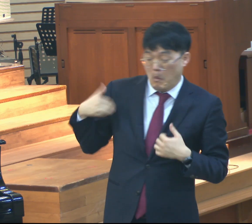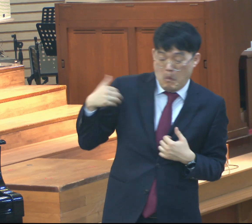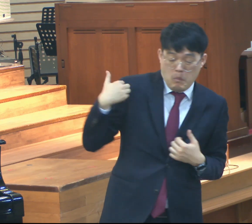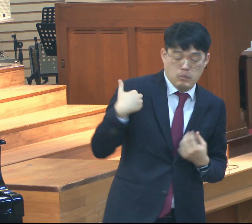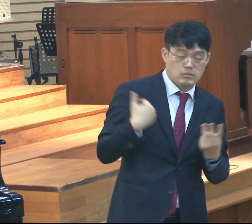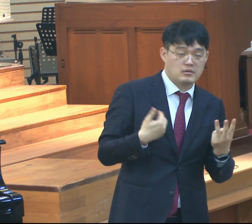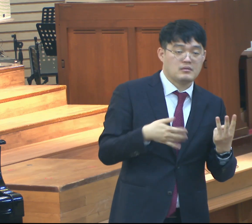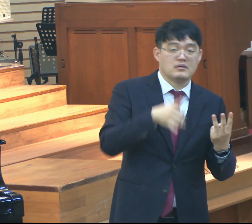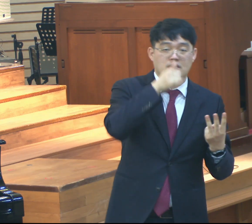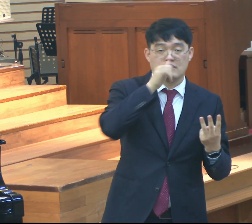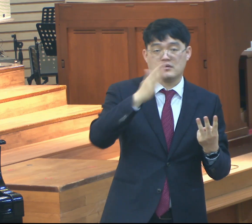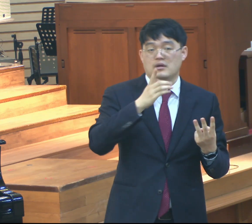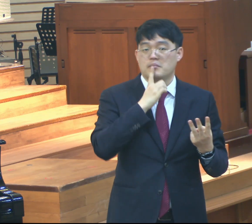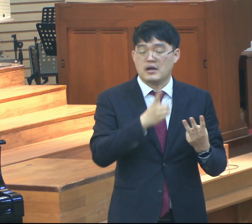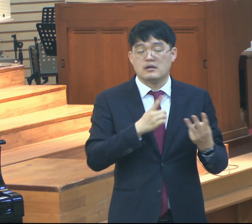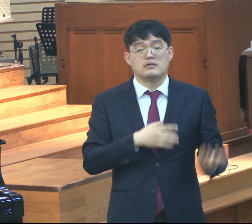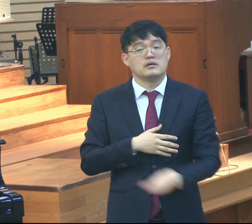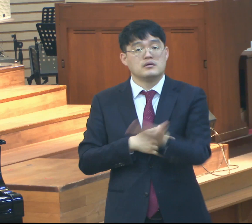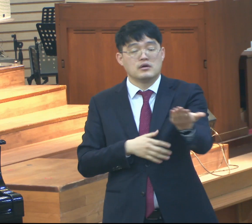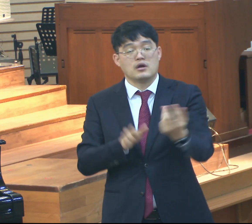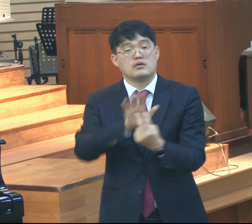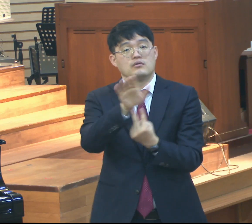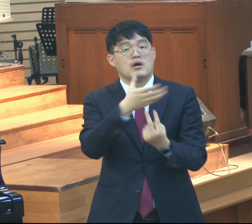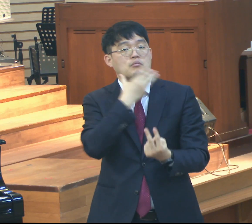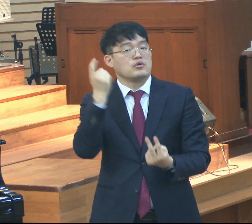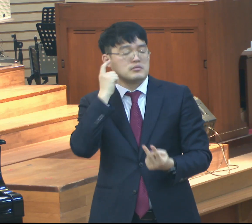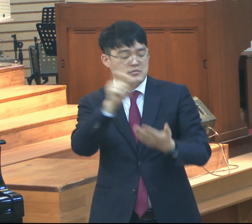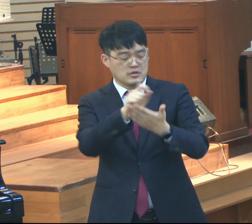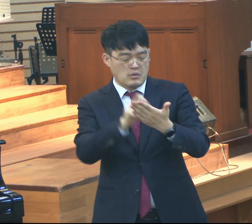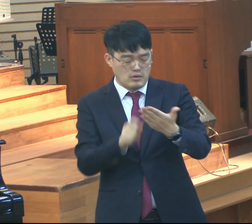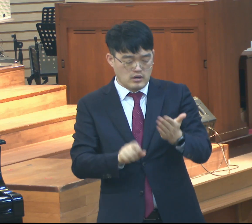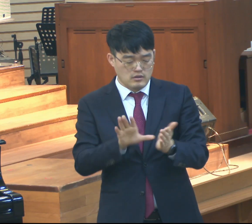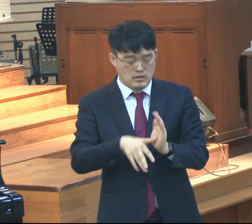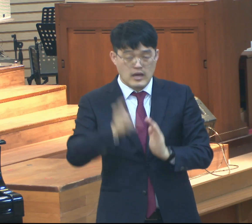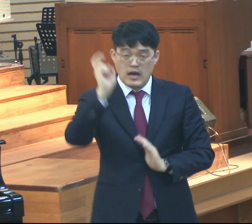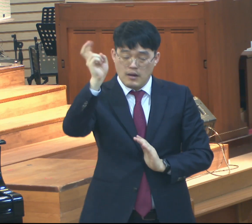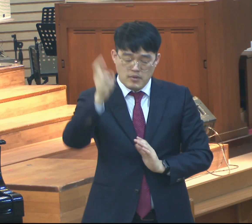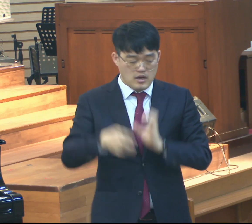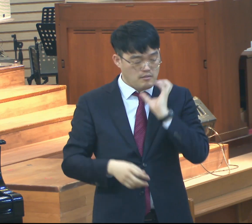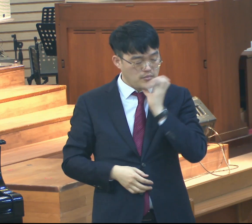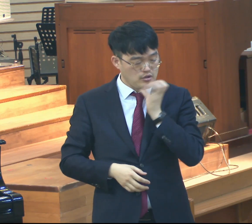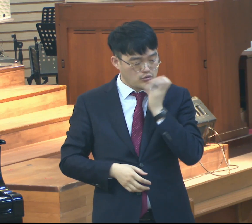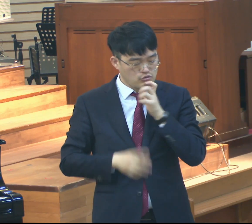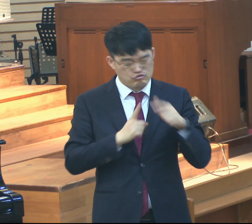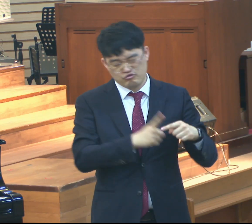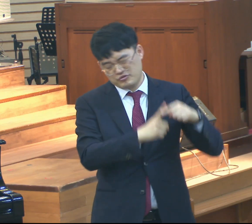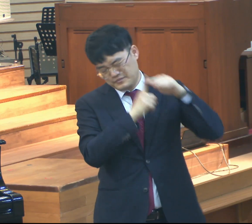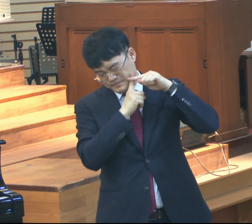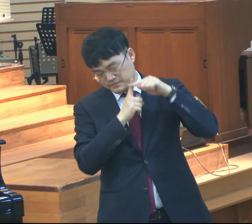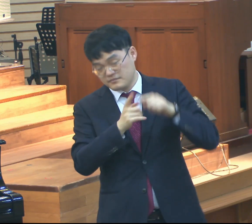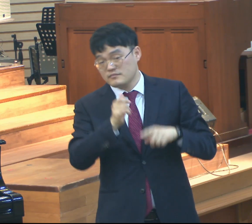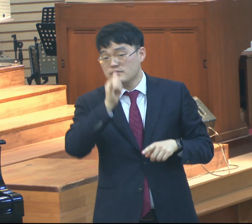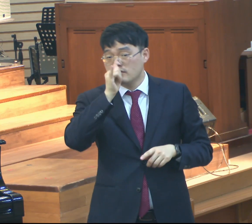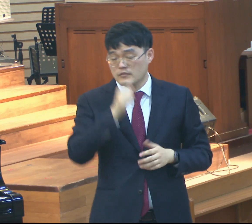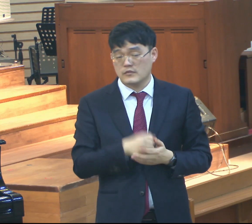즈음에는 이미 베드로는 순교한 것으로 보입니다. 그렇다면 죽은 자를 이렇게까지